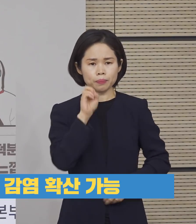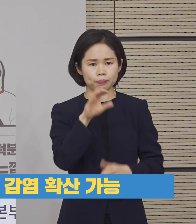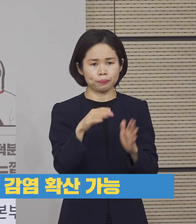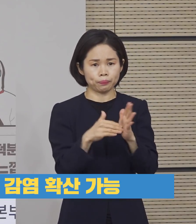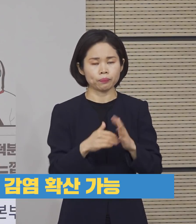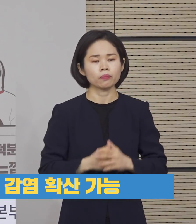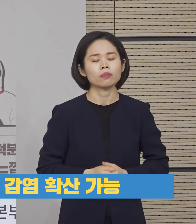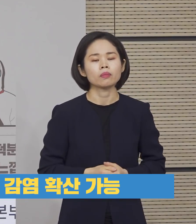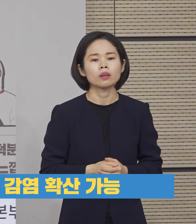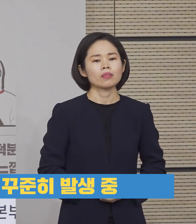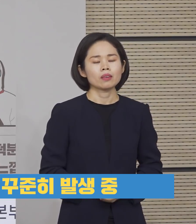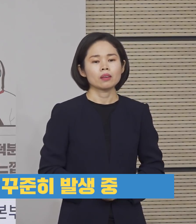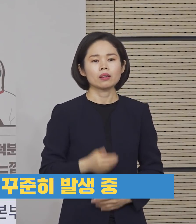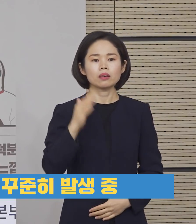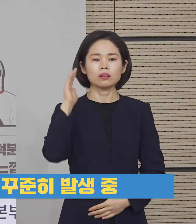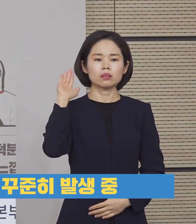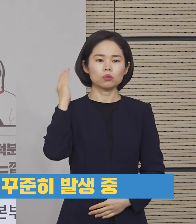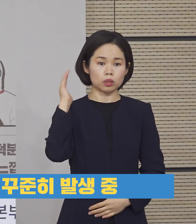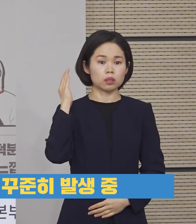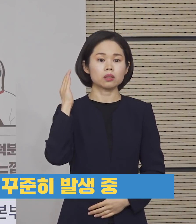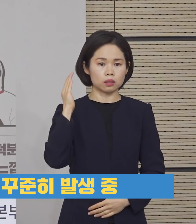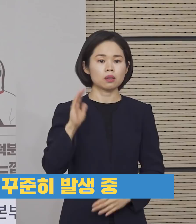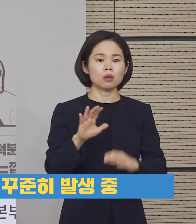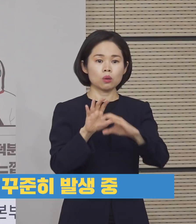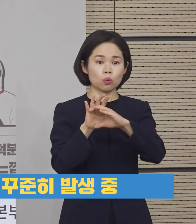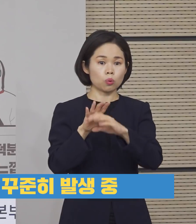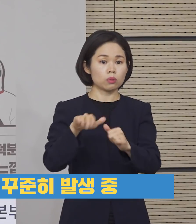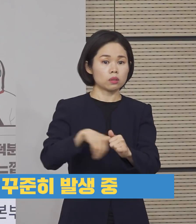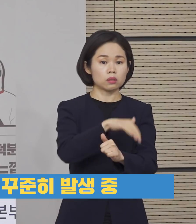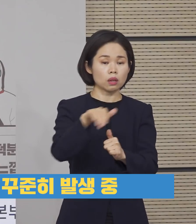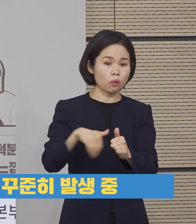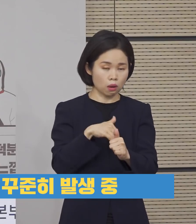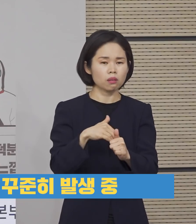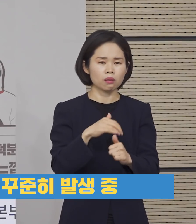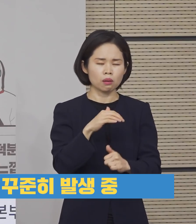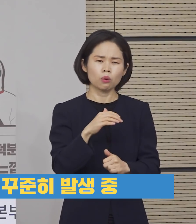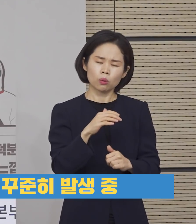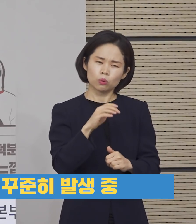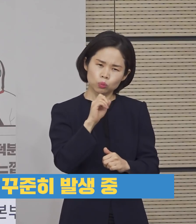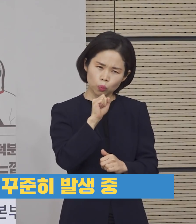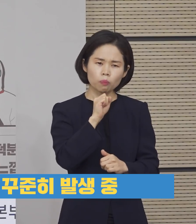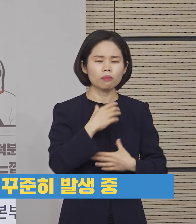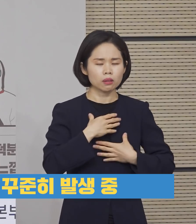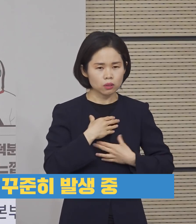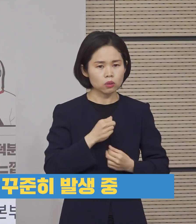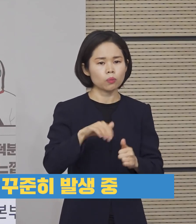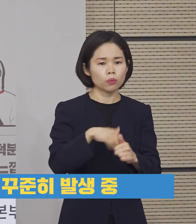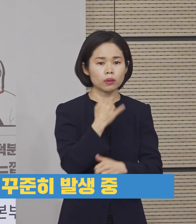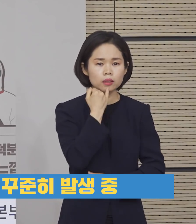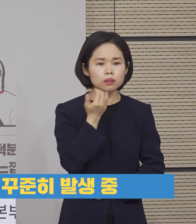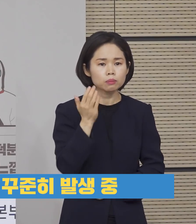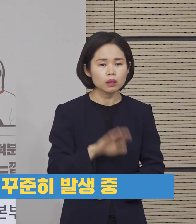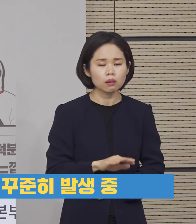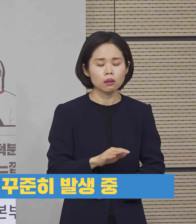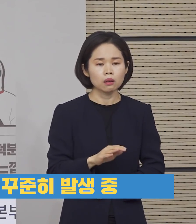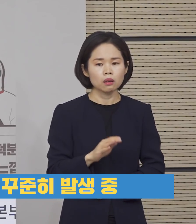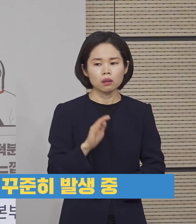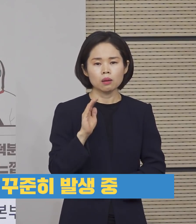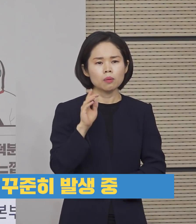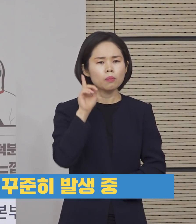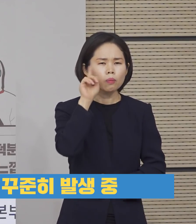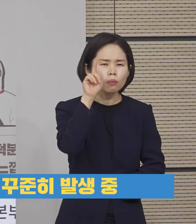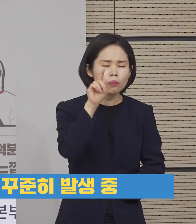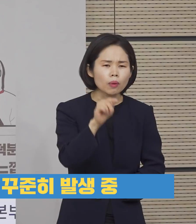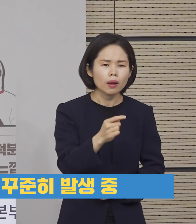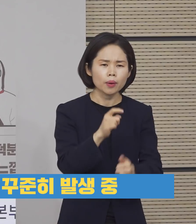필요하다라고 지시하셨습니다. 최근의 코로나19 상황이 많이 나아졌다 하더라도 여전히 10명 안팎의